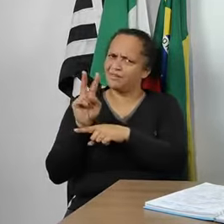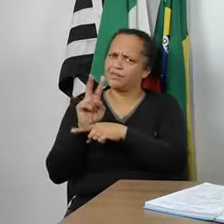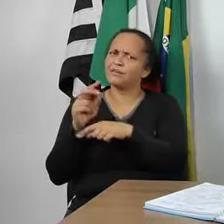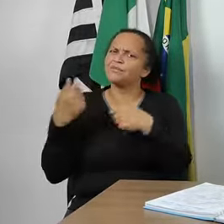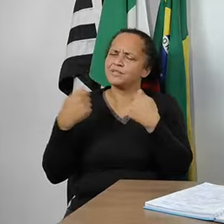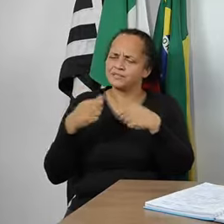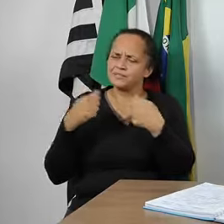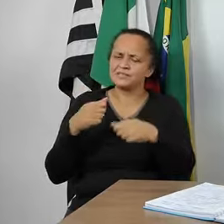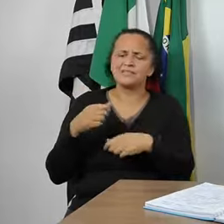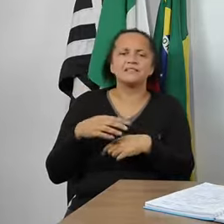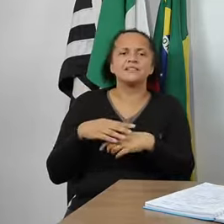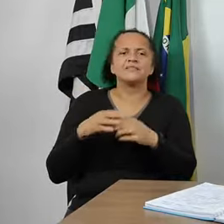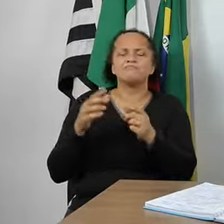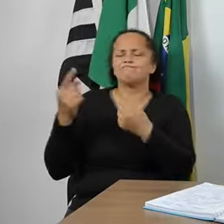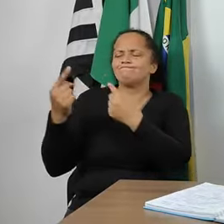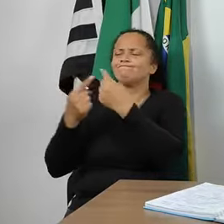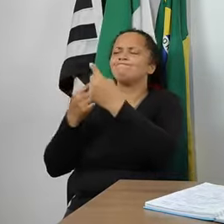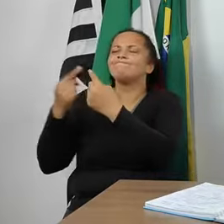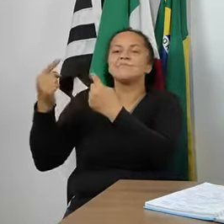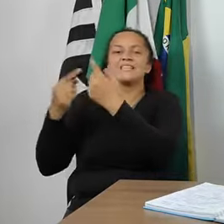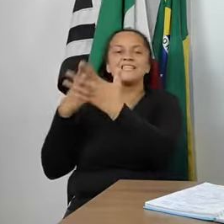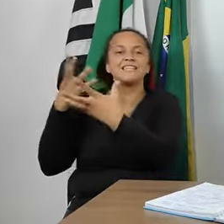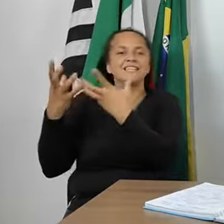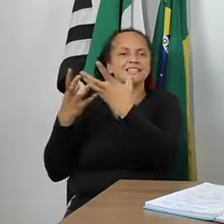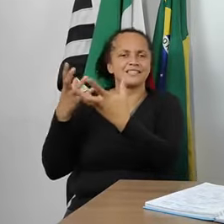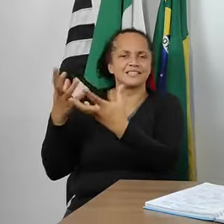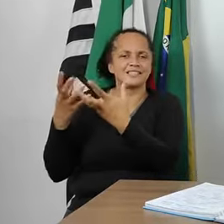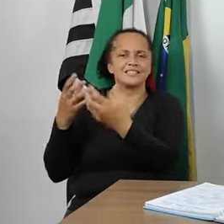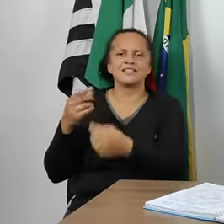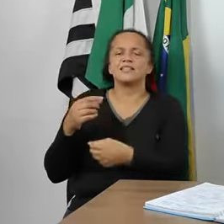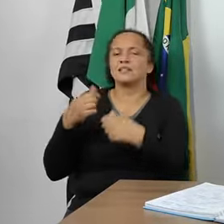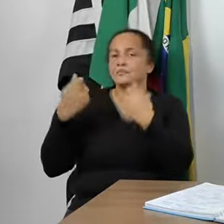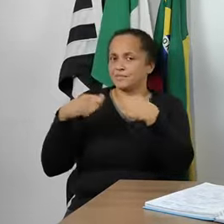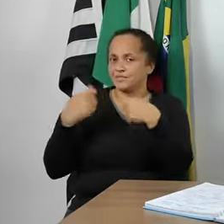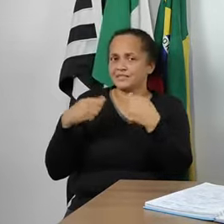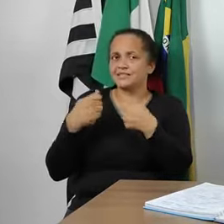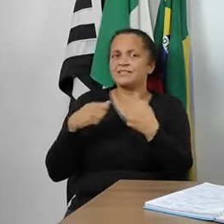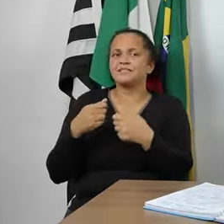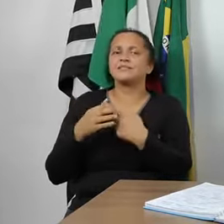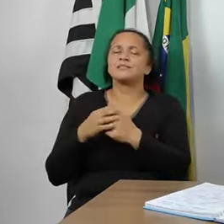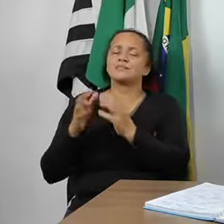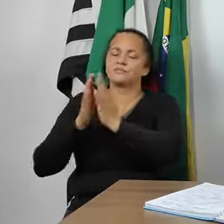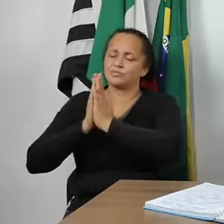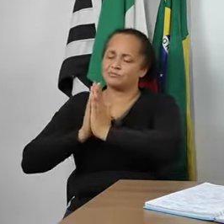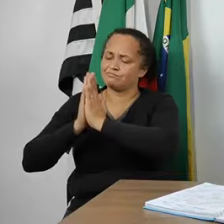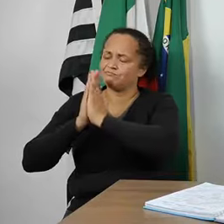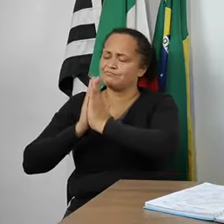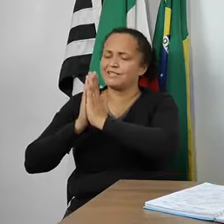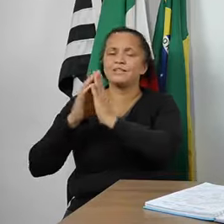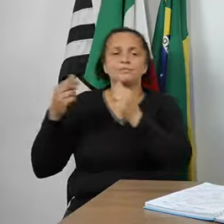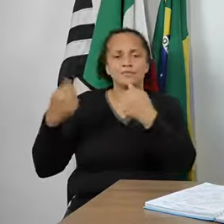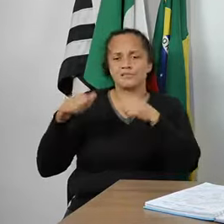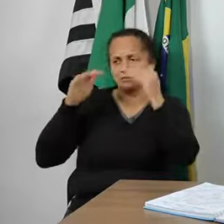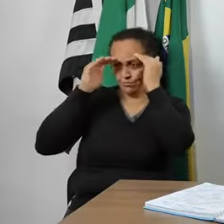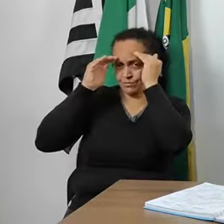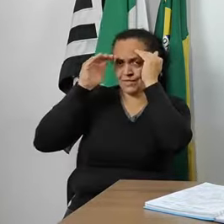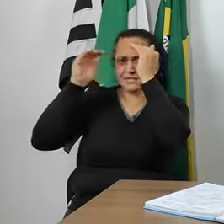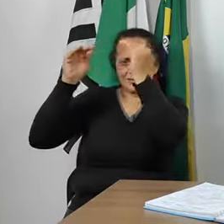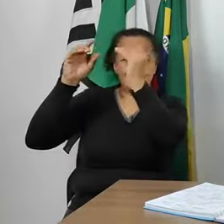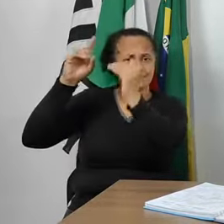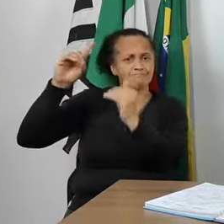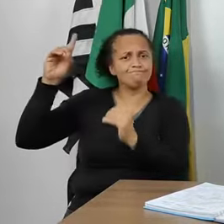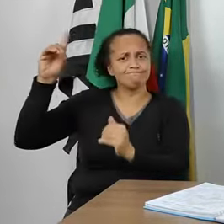essa condição de comunhão, de comunicação com Deus. Precisamos, como? Nos submetendo à palavra, obedecendo à palavra.